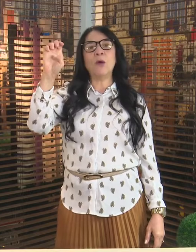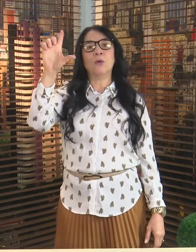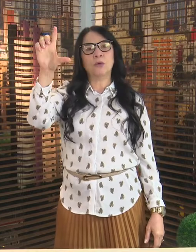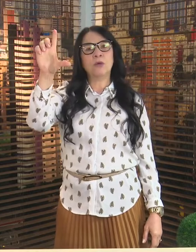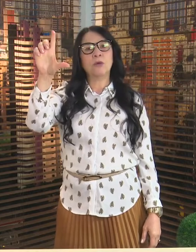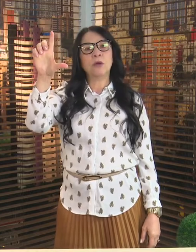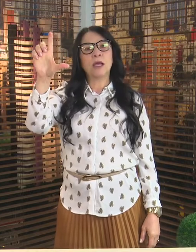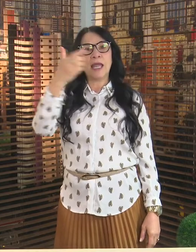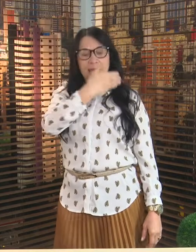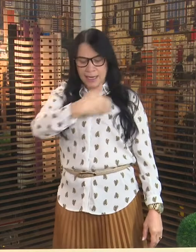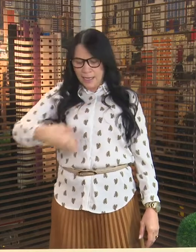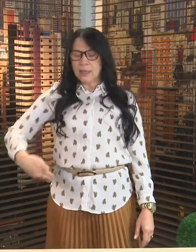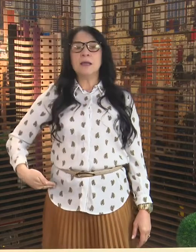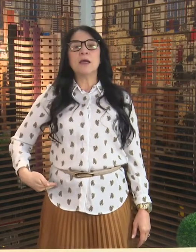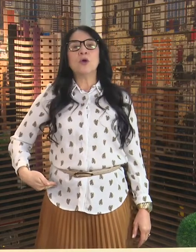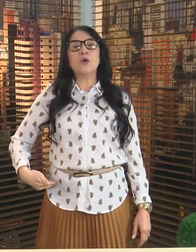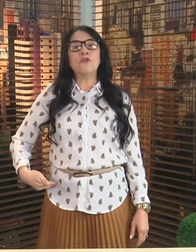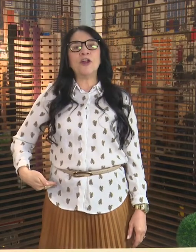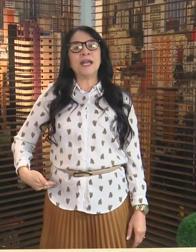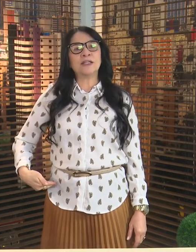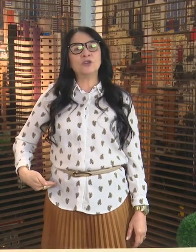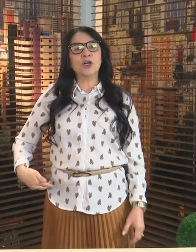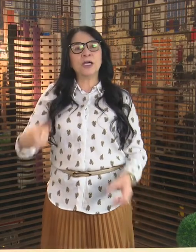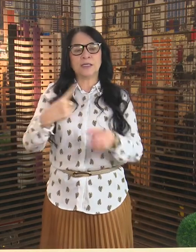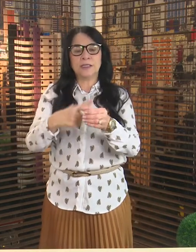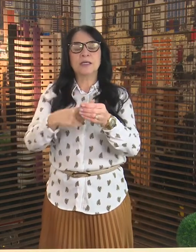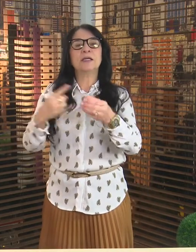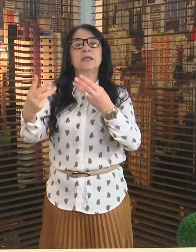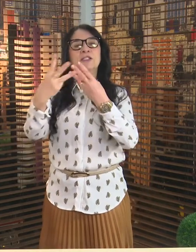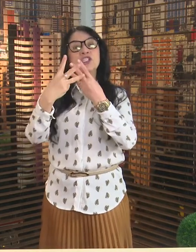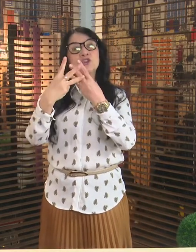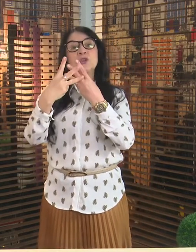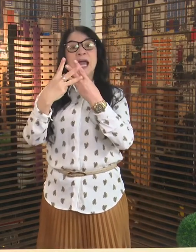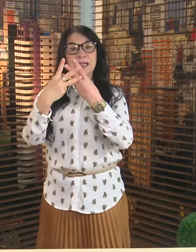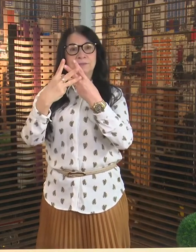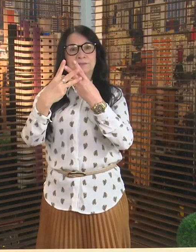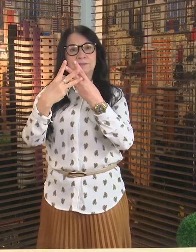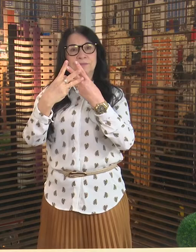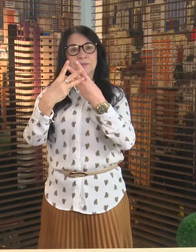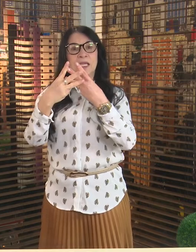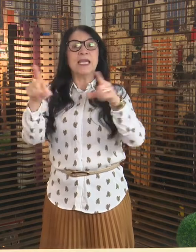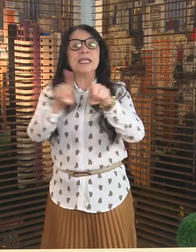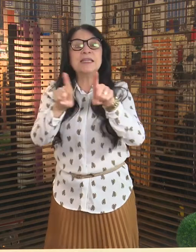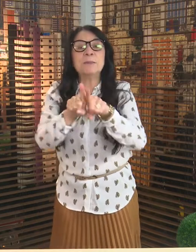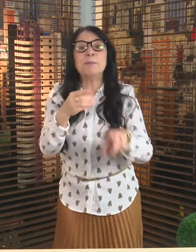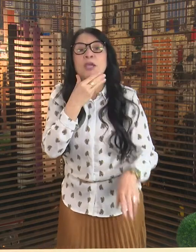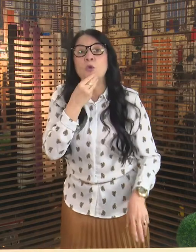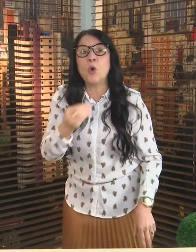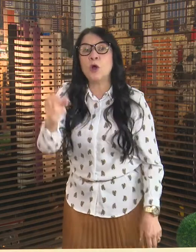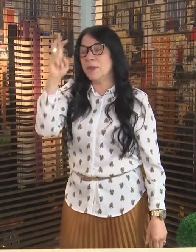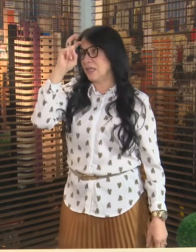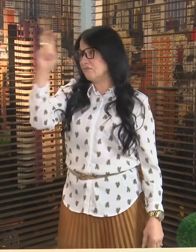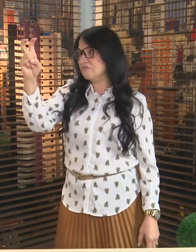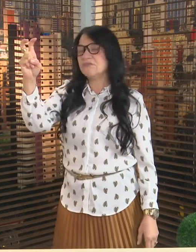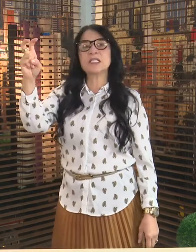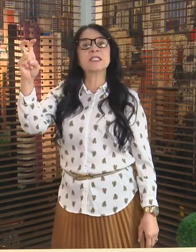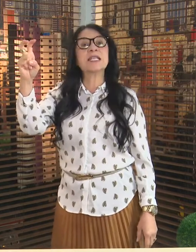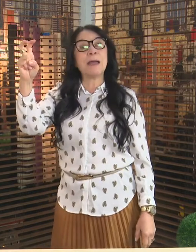Zorobabel era governador de Judá e também um homem